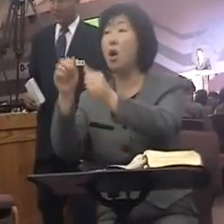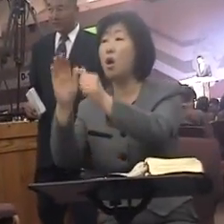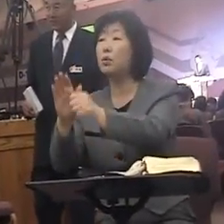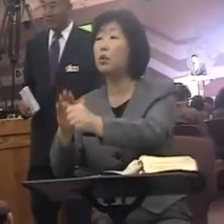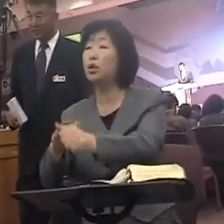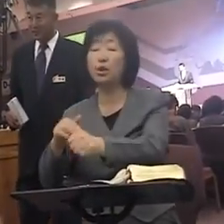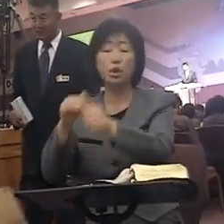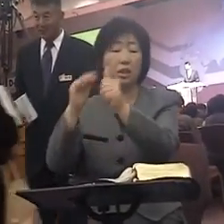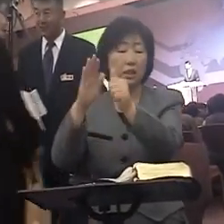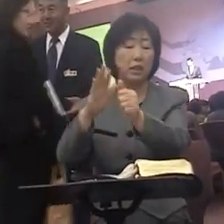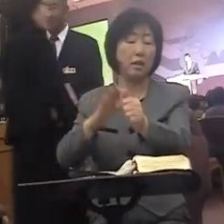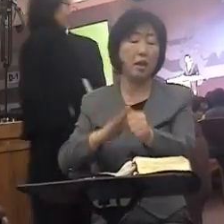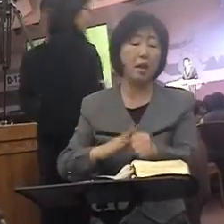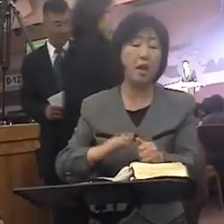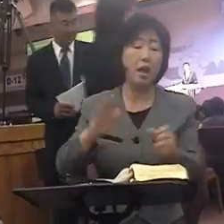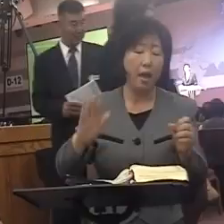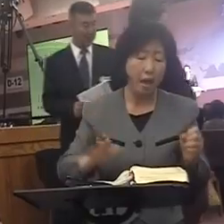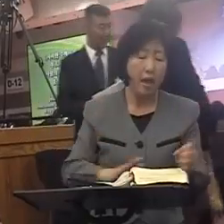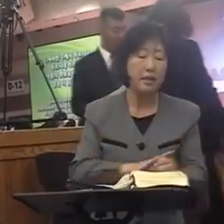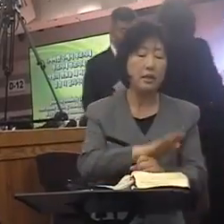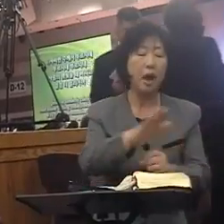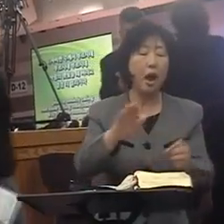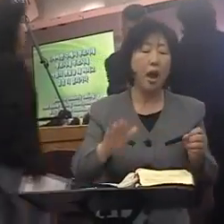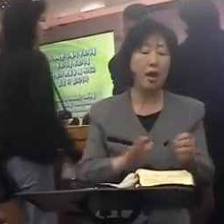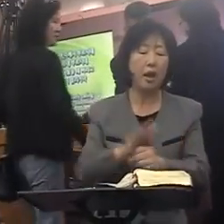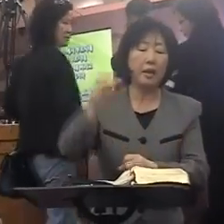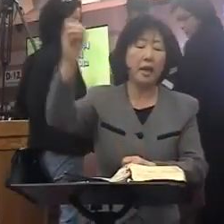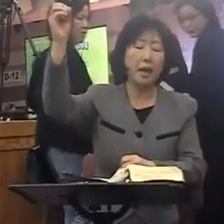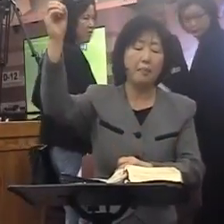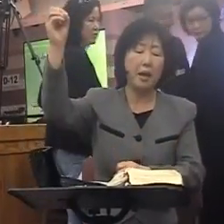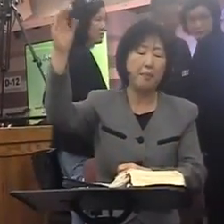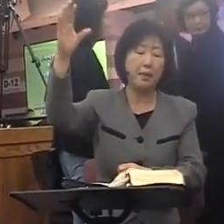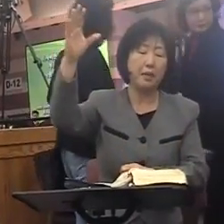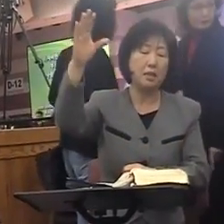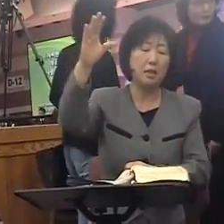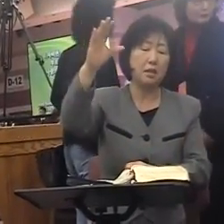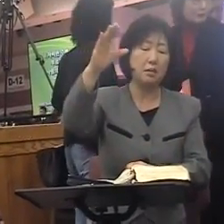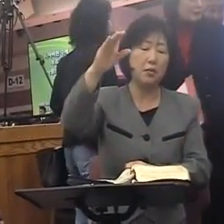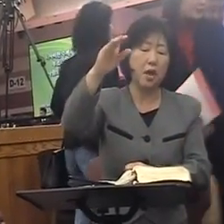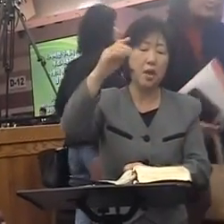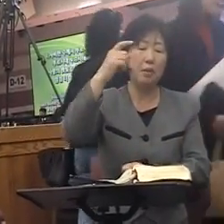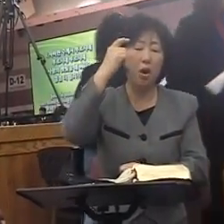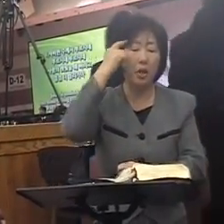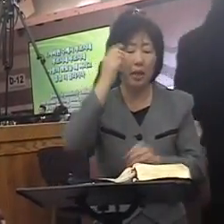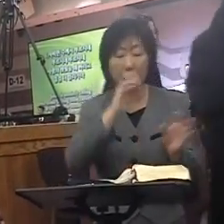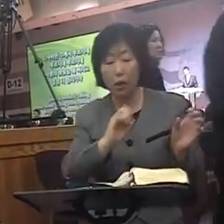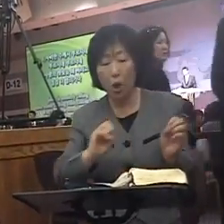사랑의 햇빛을